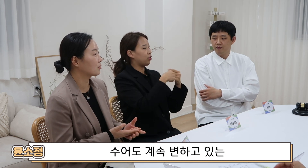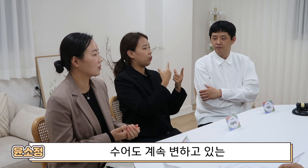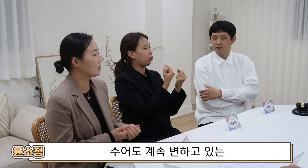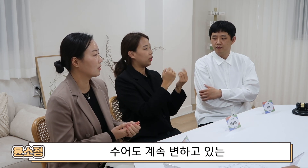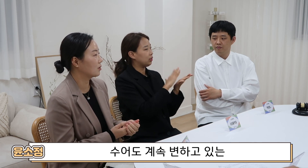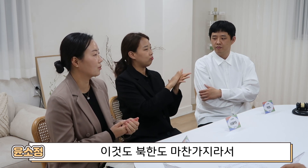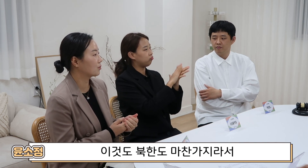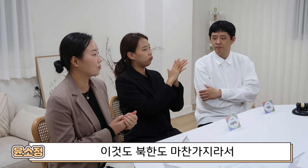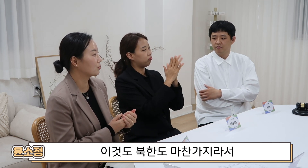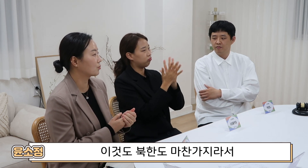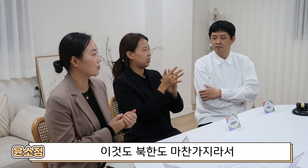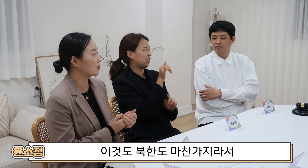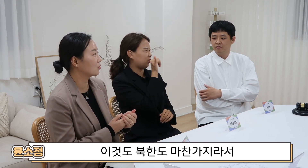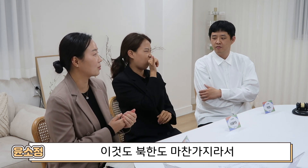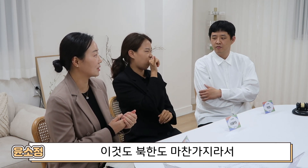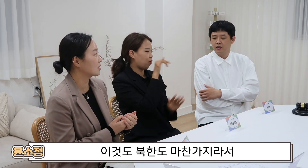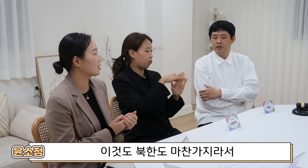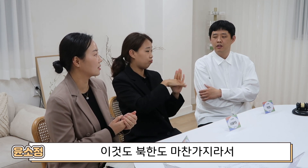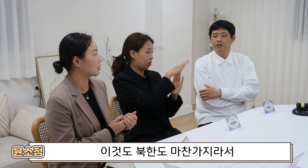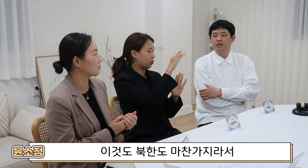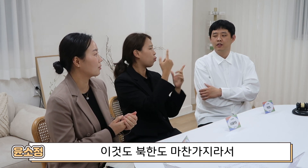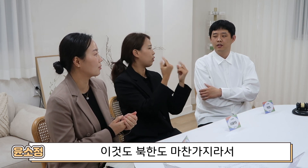변하거든요. 이것은 북한도 마찬가지라서